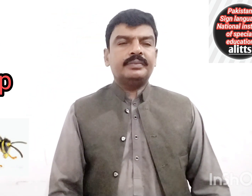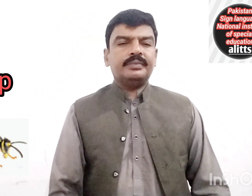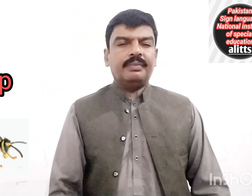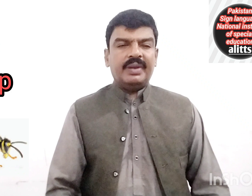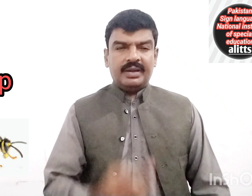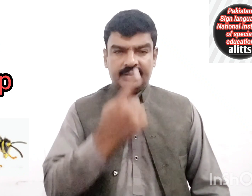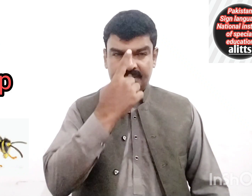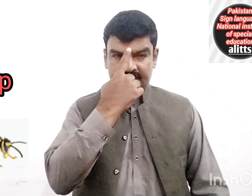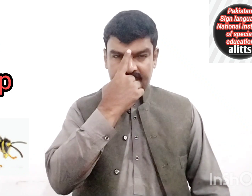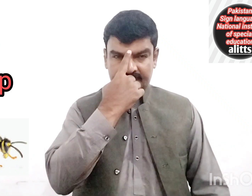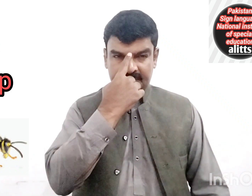भेड़।